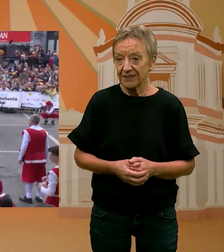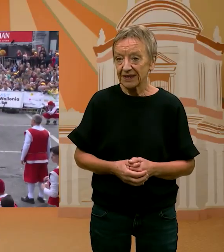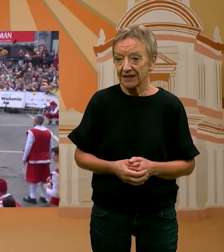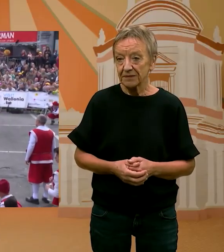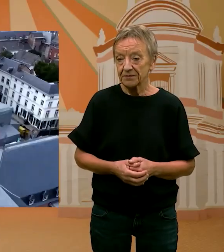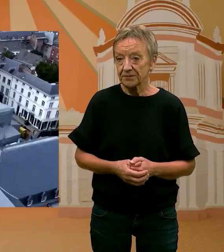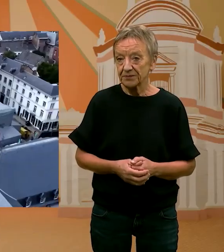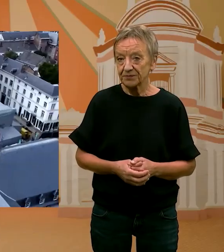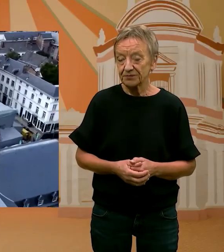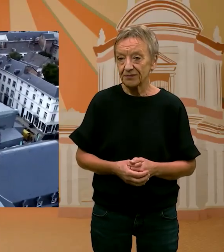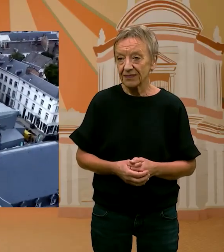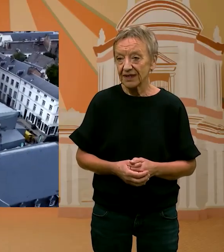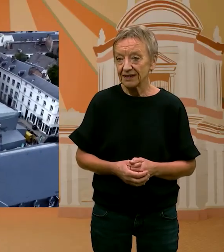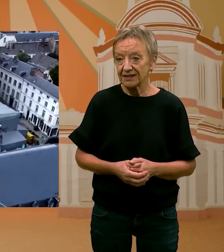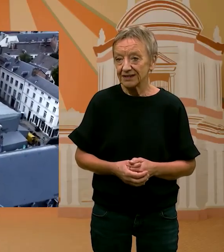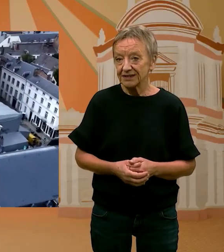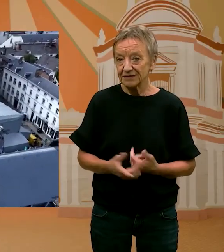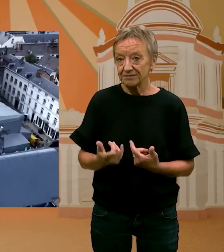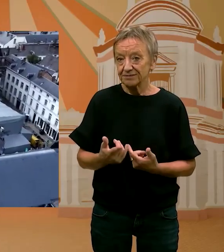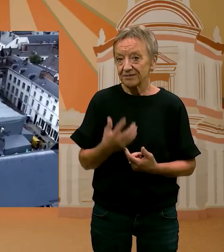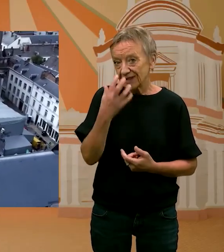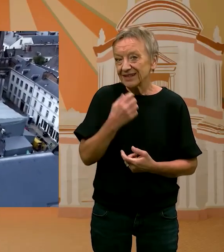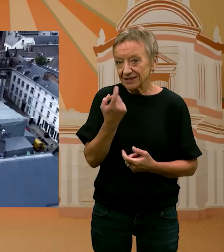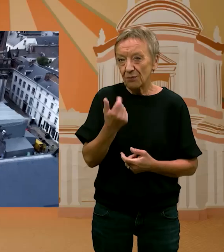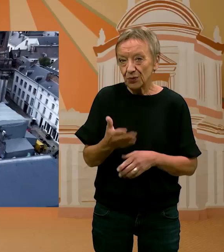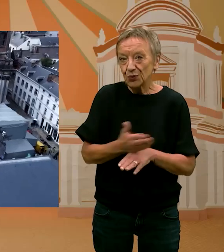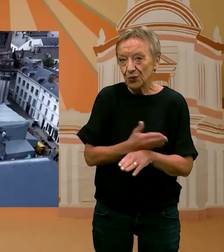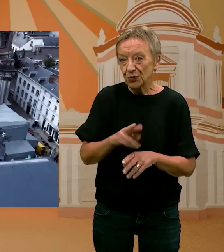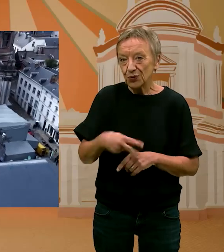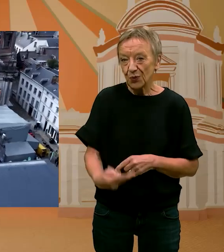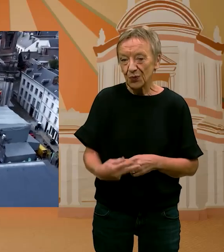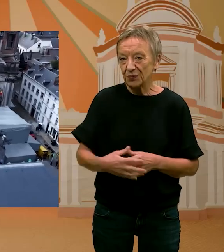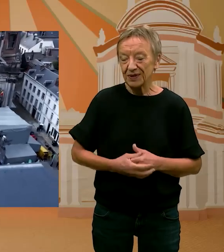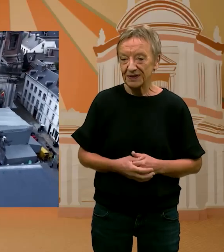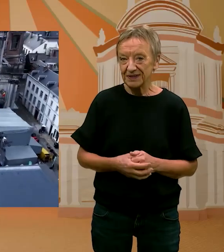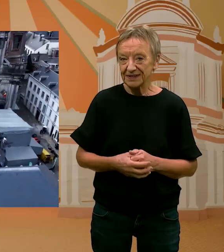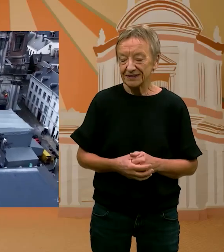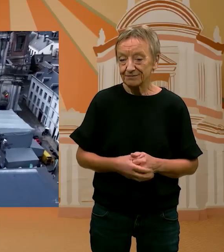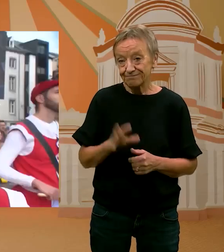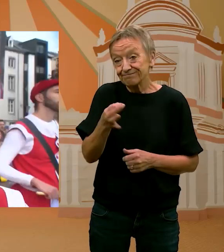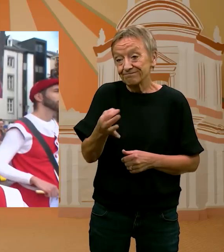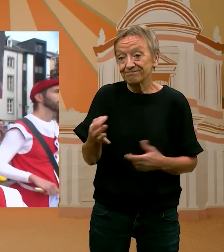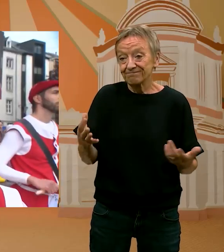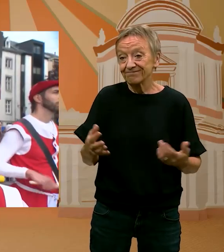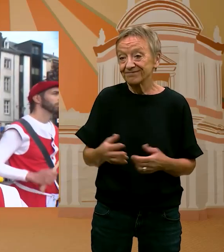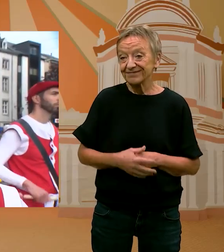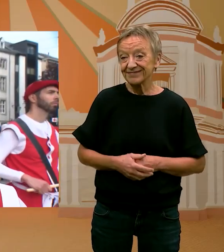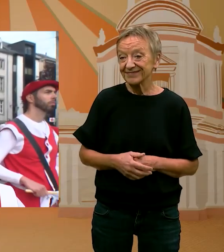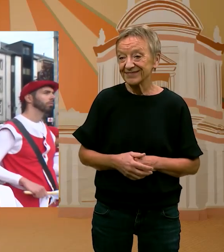tu tombes tôt quand même. Tu étais favori cet après-midi, tu tombes tôt quand même. Oui, je tombe tôt. Voilà, je voulais montrer un peu que j'étais là depuis 12 ans, j'ai